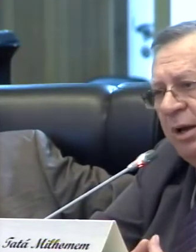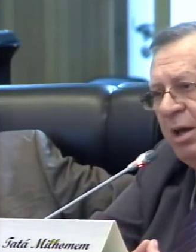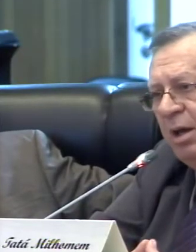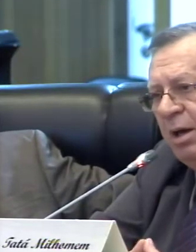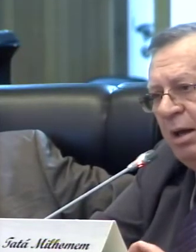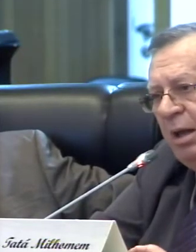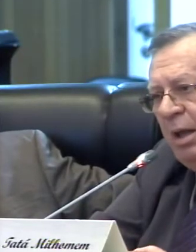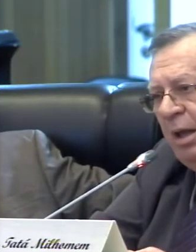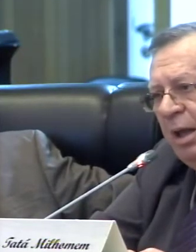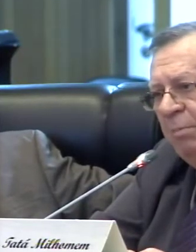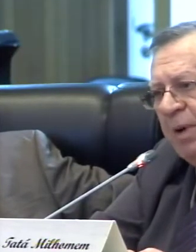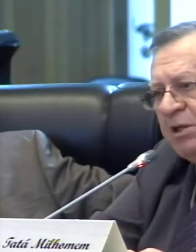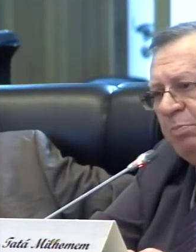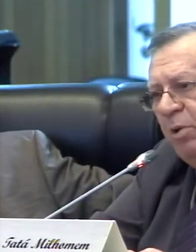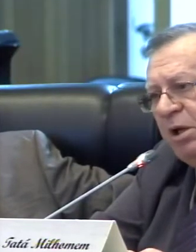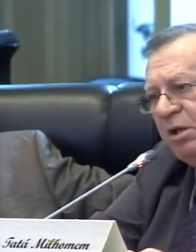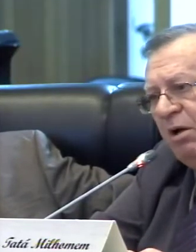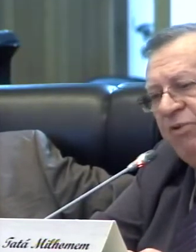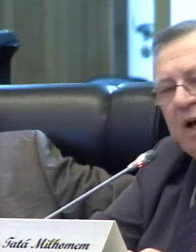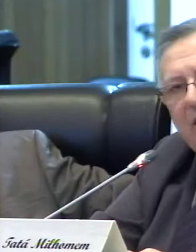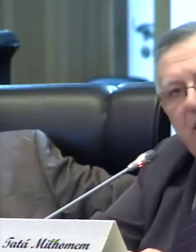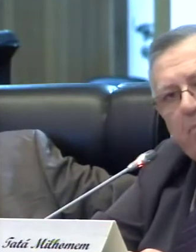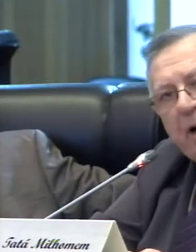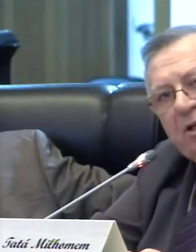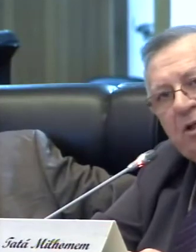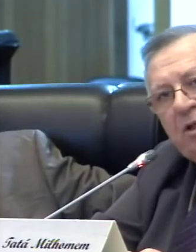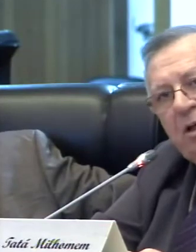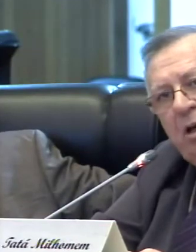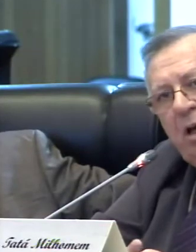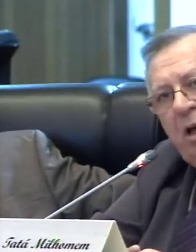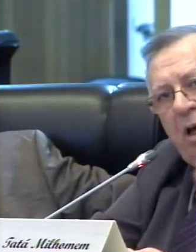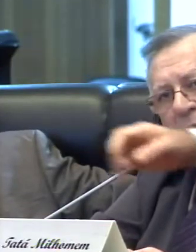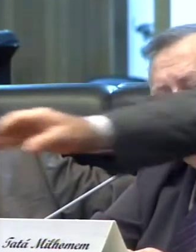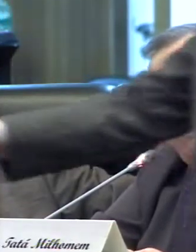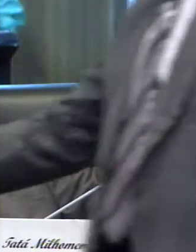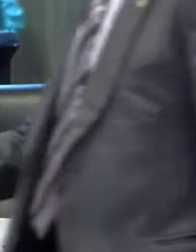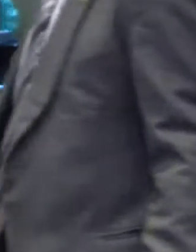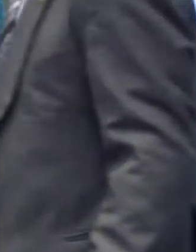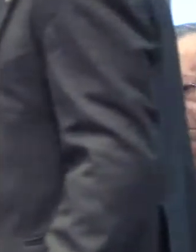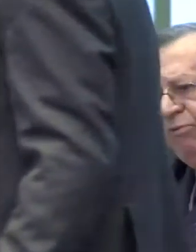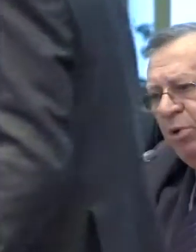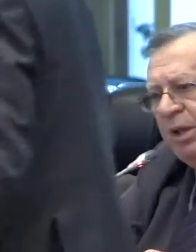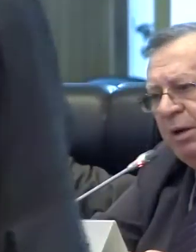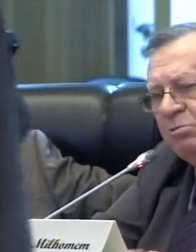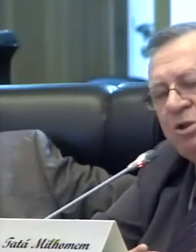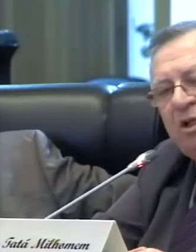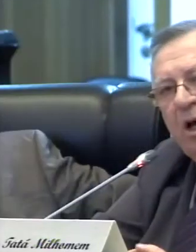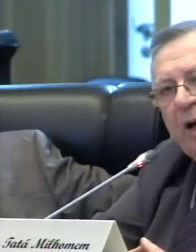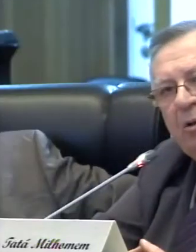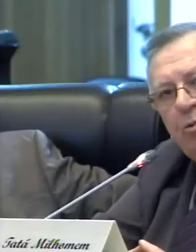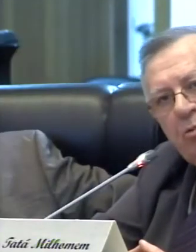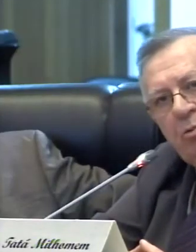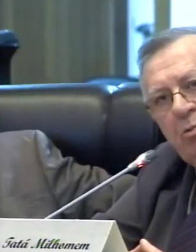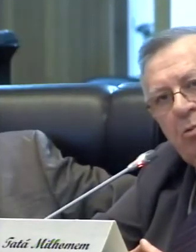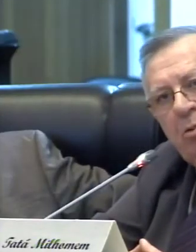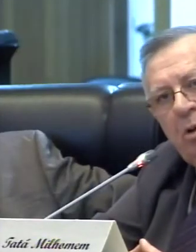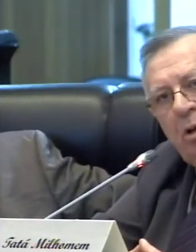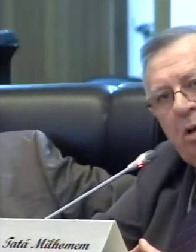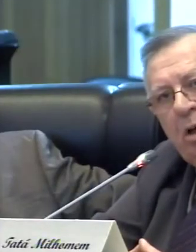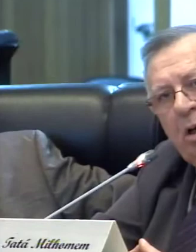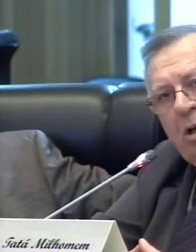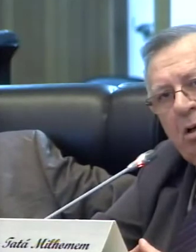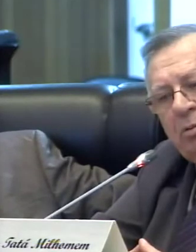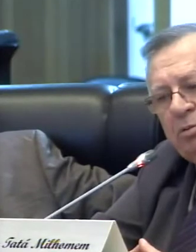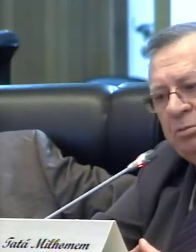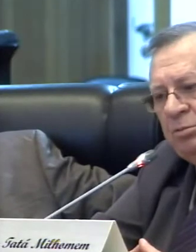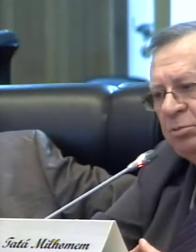eu gostaria que a parte política ficasse à parte. Vossa Excelência não foi denunciado